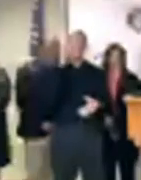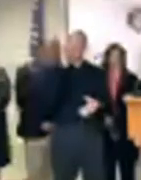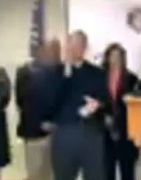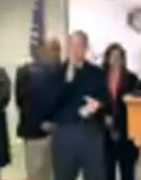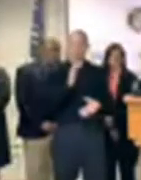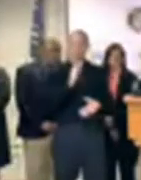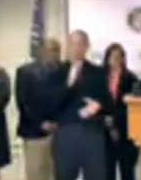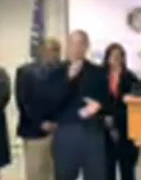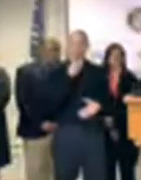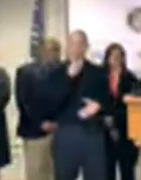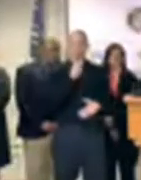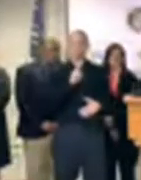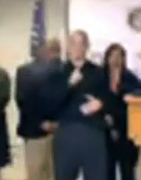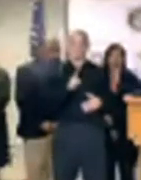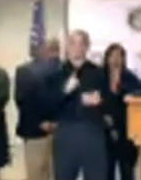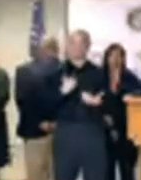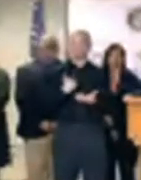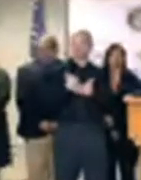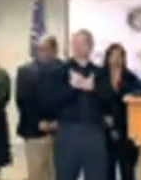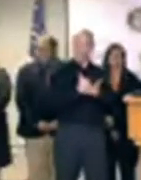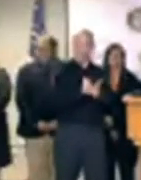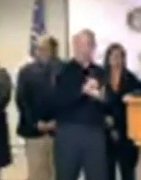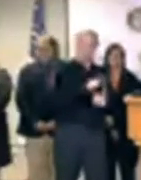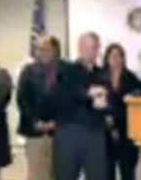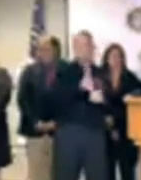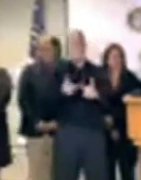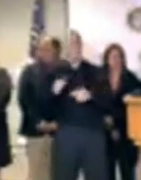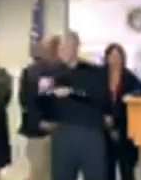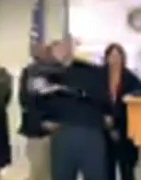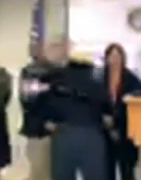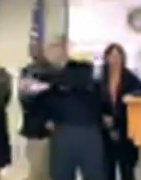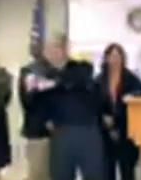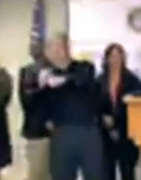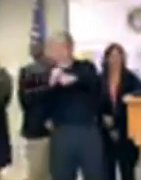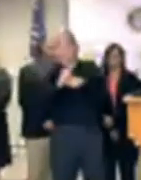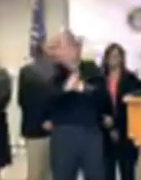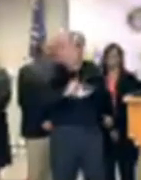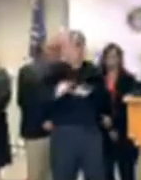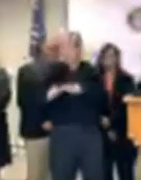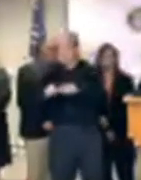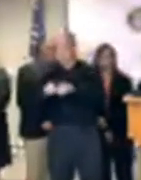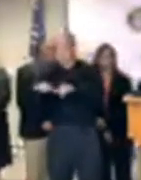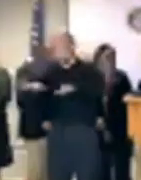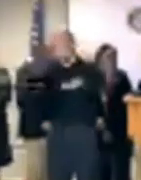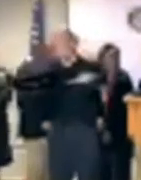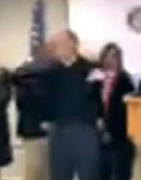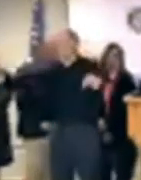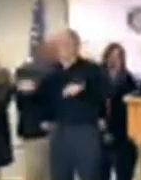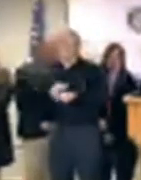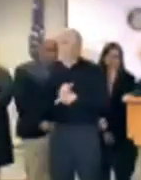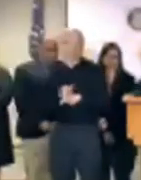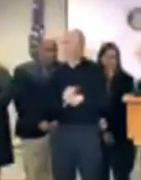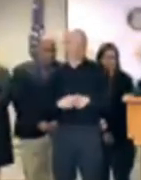valores duplicando la capacidad que tiene el Estado a nivel de cada municipio.